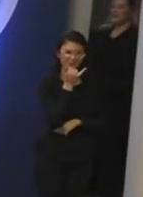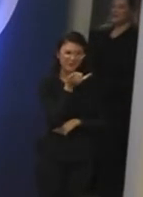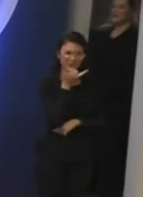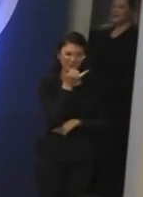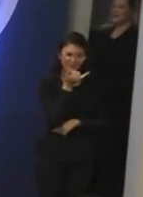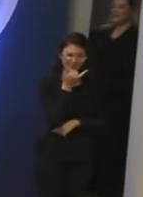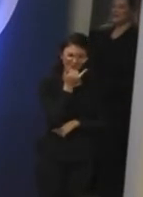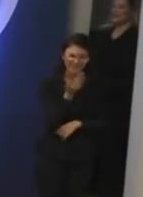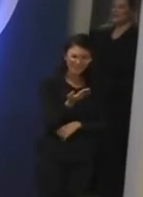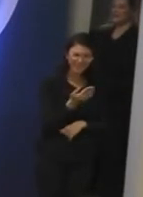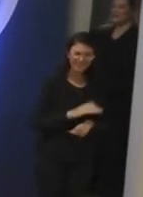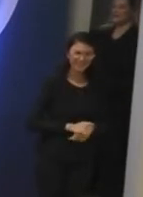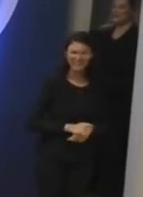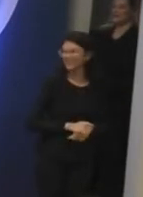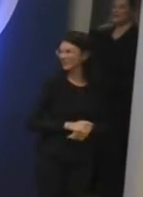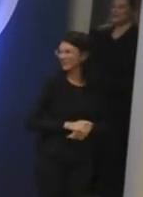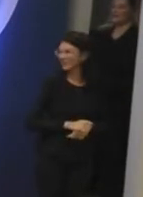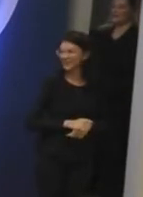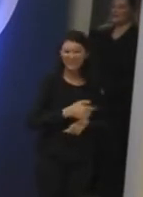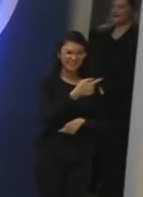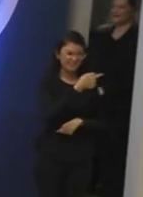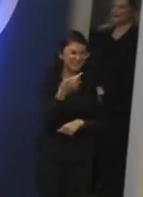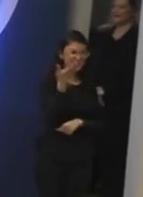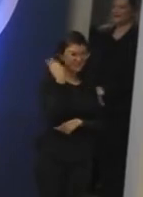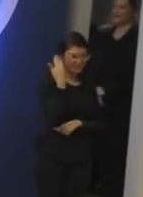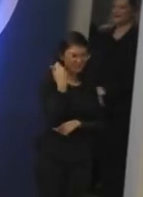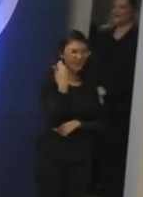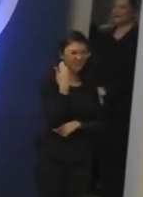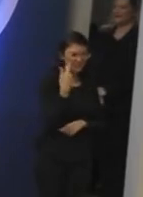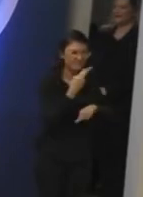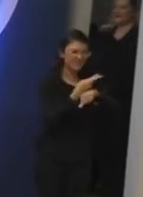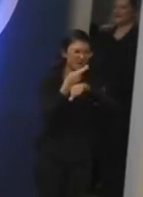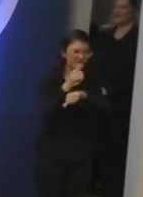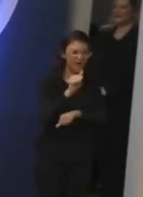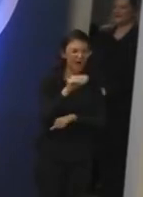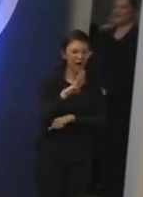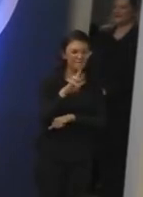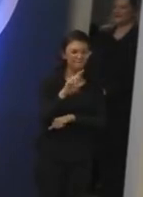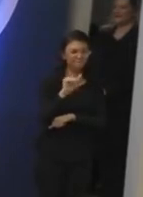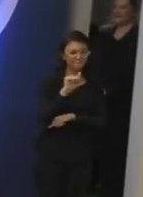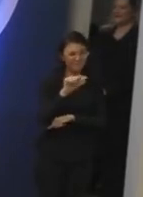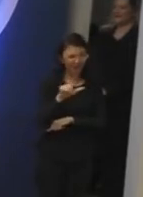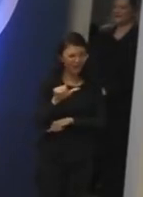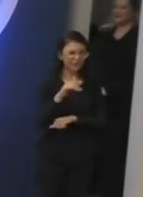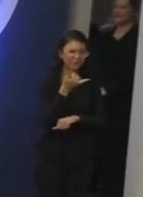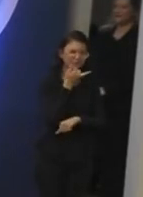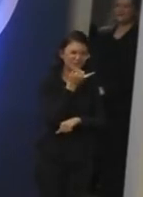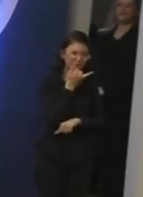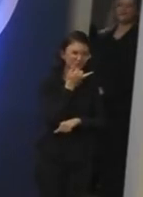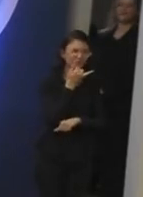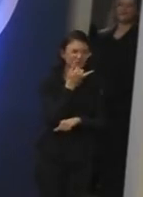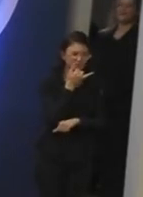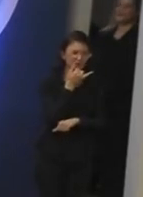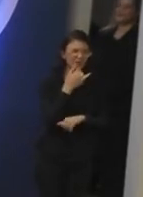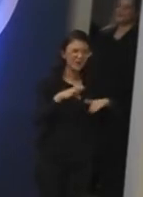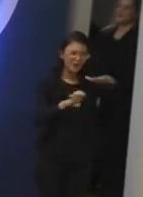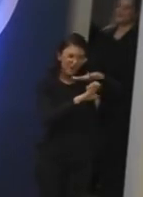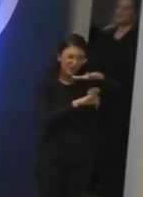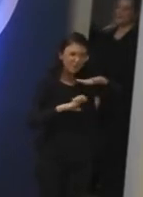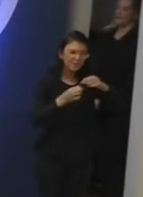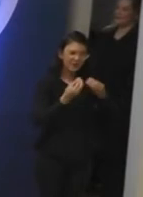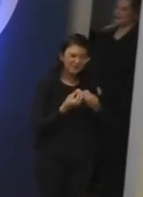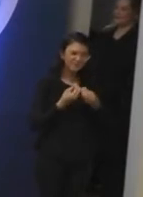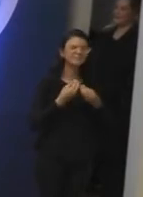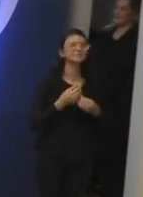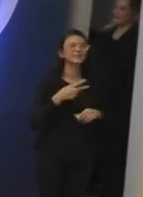essas mesmas? Não. Foi semana passada. Ah, então já foi. Me desculpe. Concessionária vencedora do prêmio